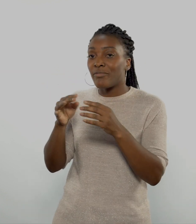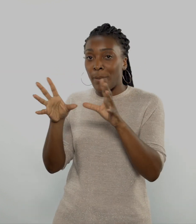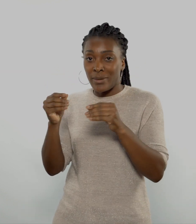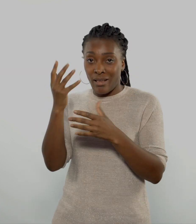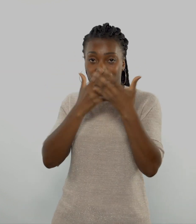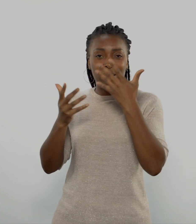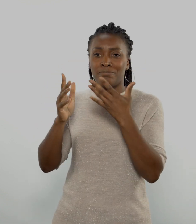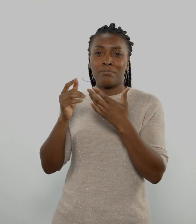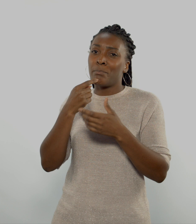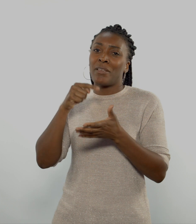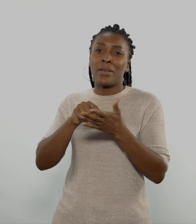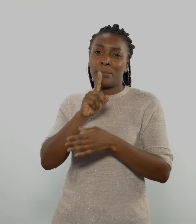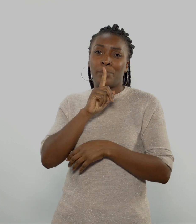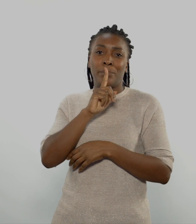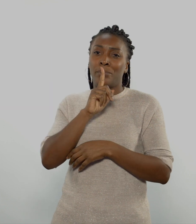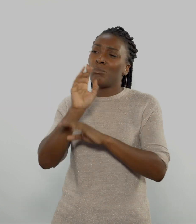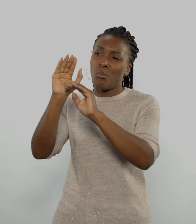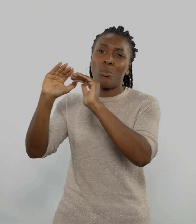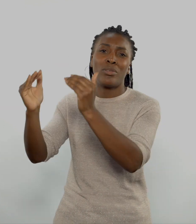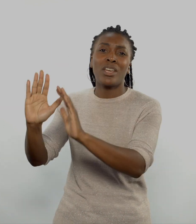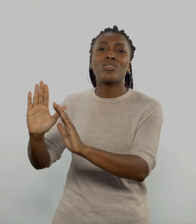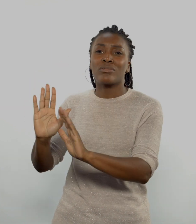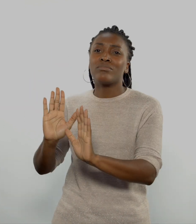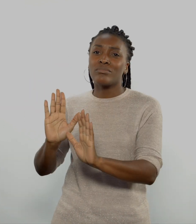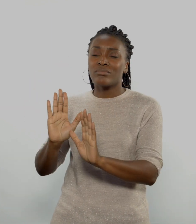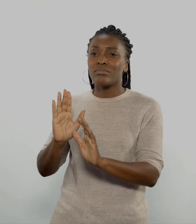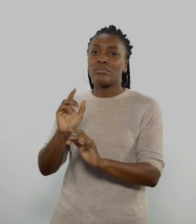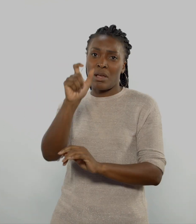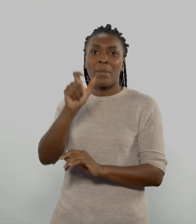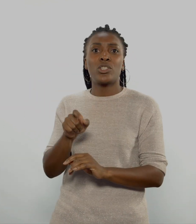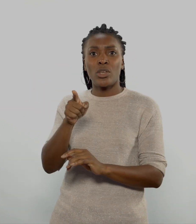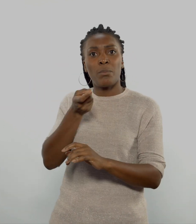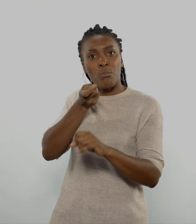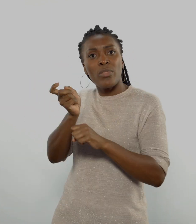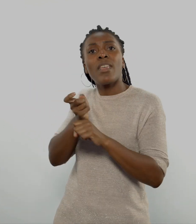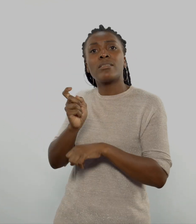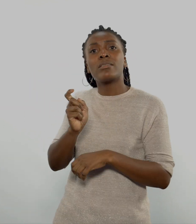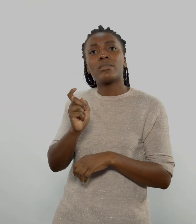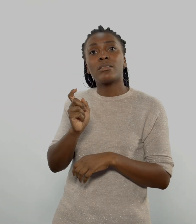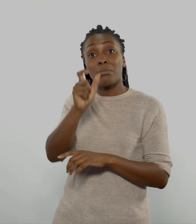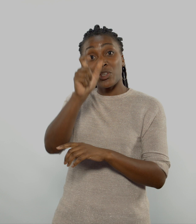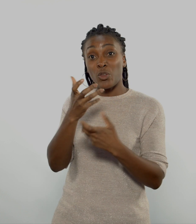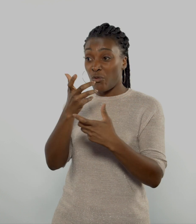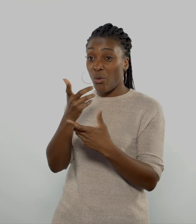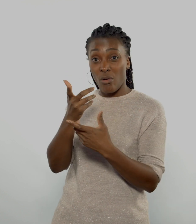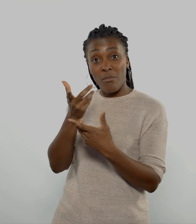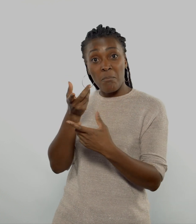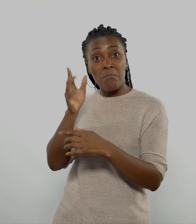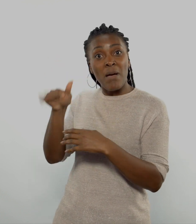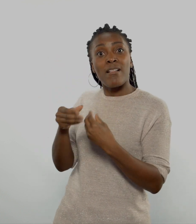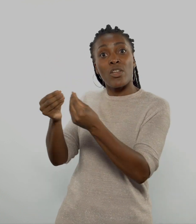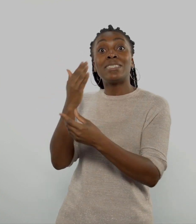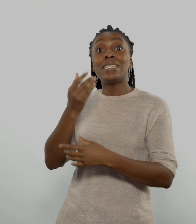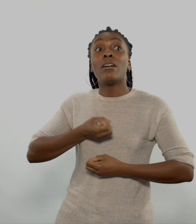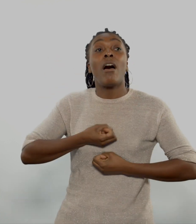ma famille. J'ai préféré ne rien leur dire pour les protéger de cette personne qui menaçait de leur faire du mal ou du tort si jamais je disais